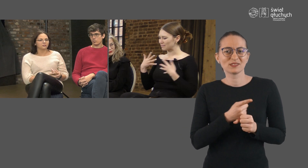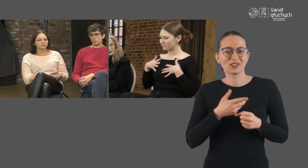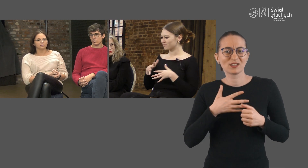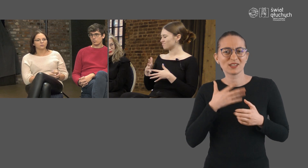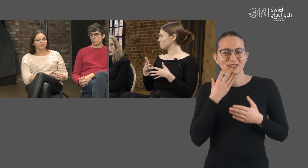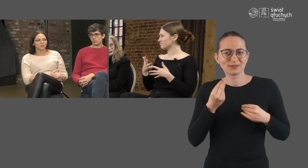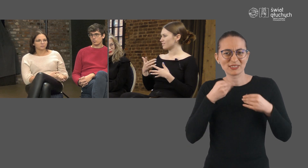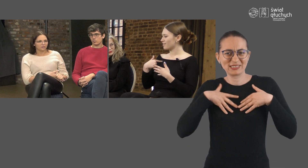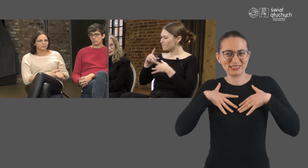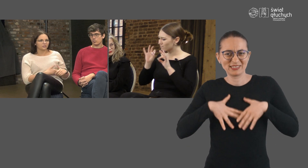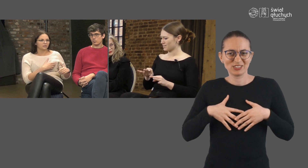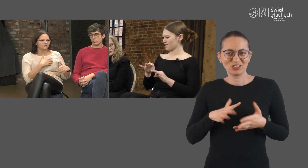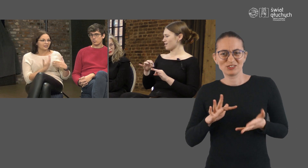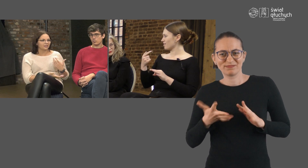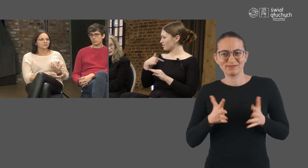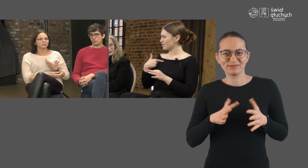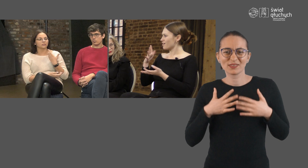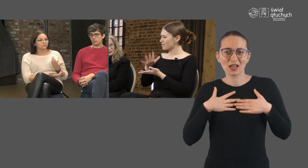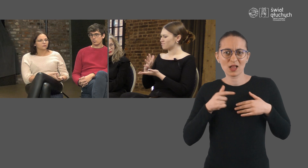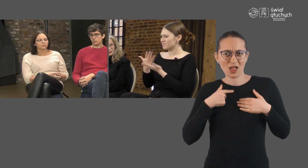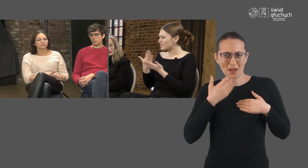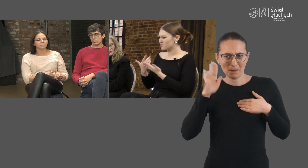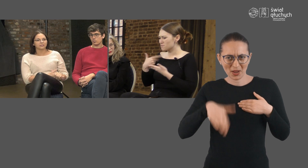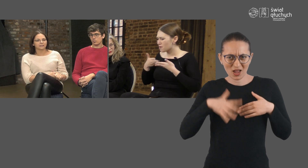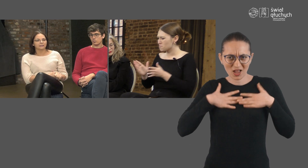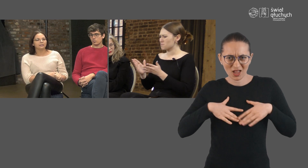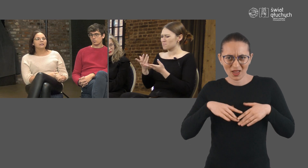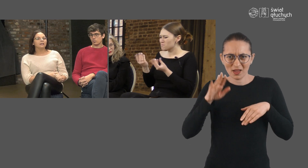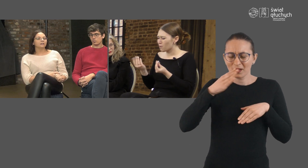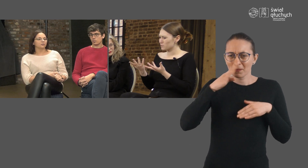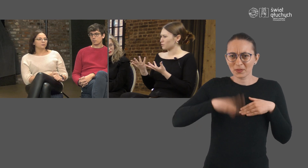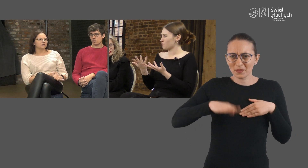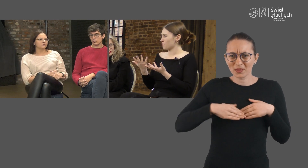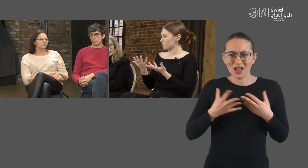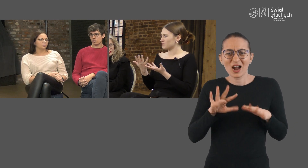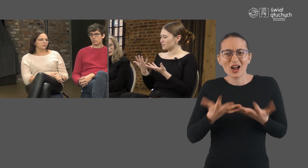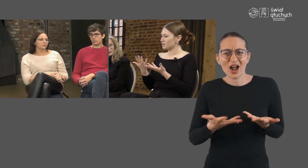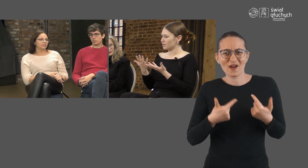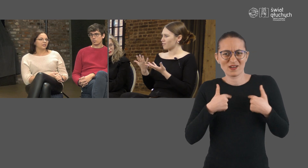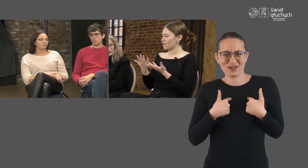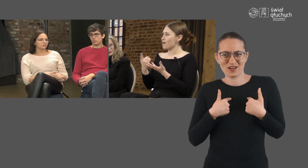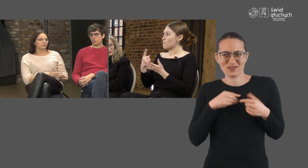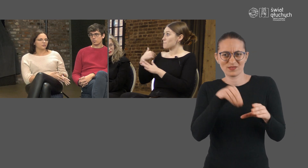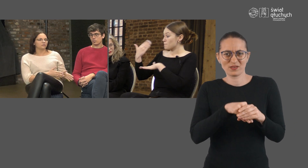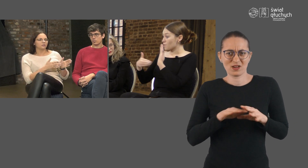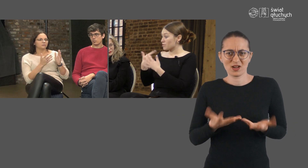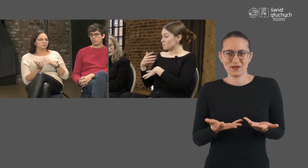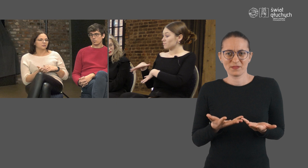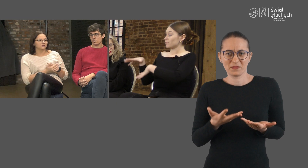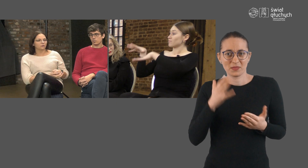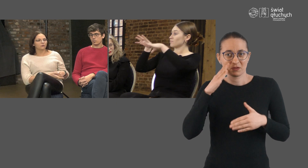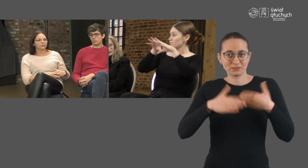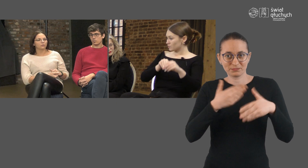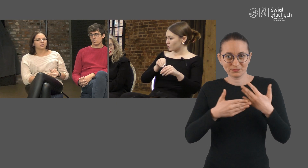bardziej obwiniałam siebie, że taka jestem, że dlaczego się urodziłam i tak dalej. Natomiast tu, jak już się